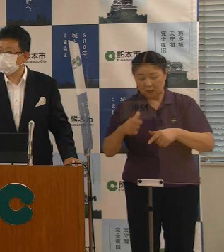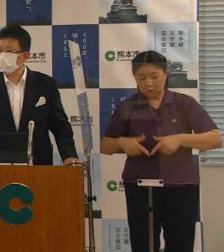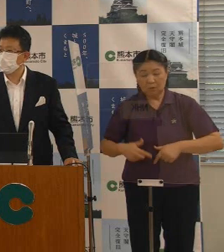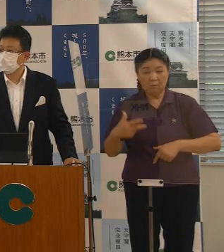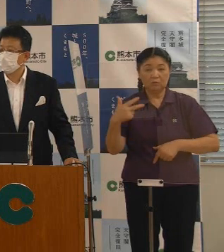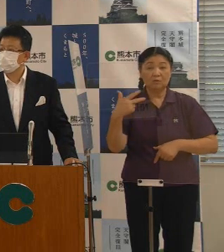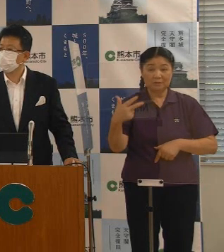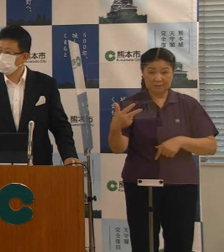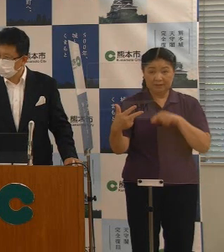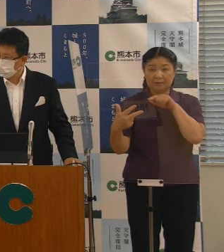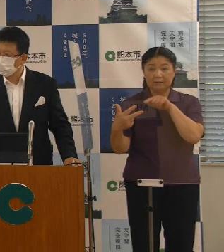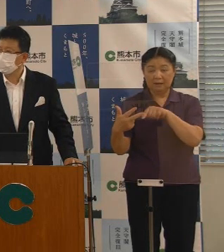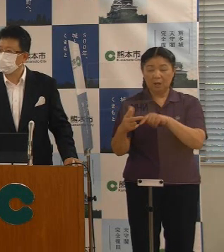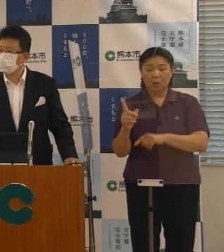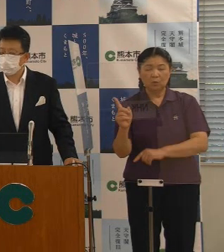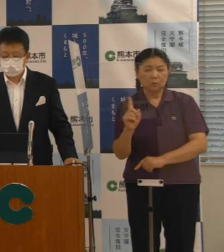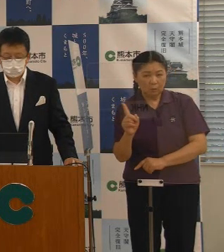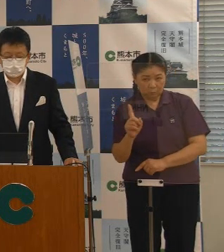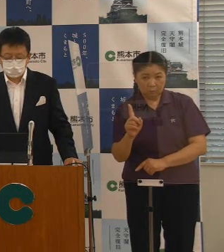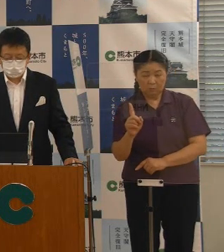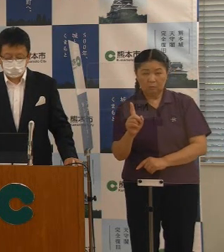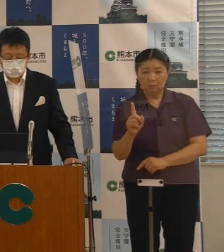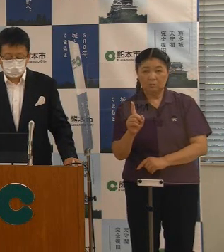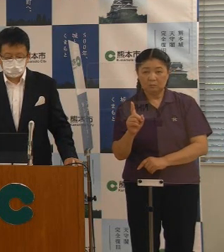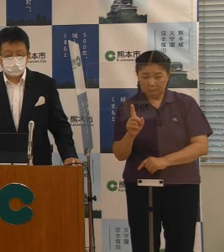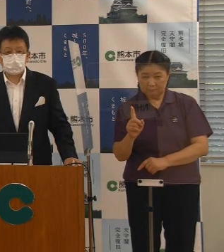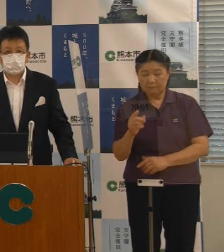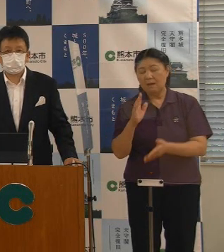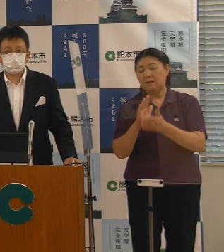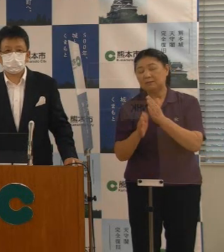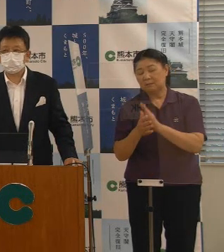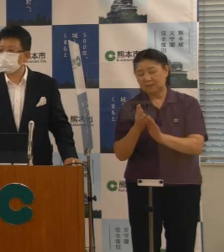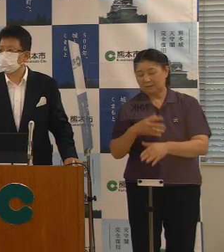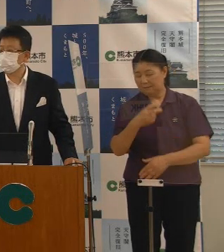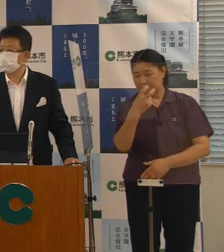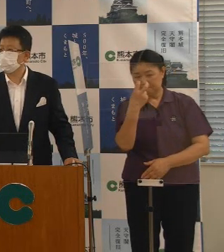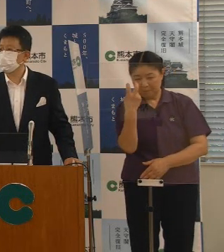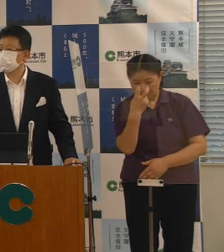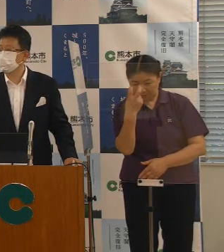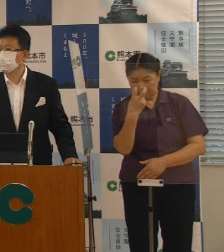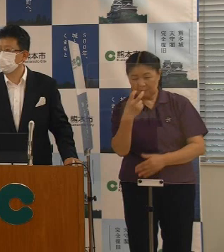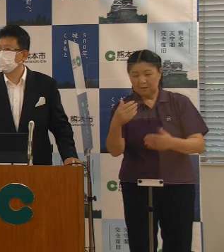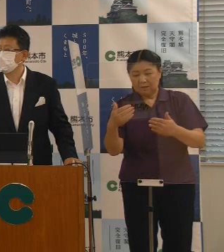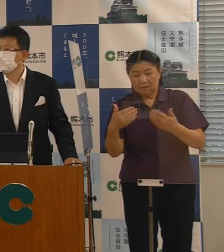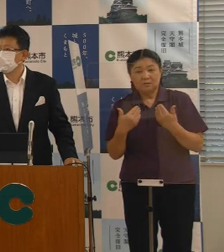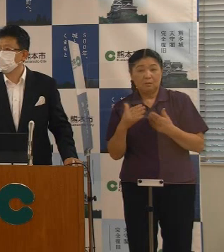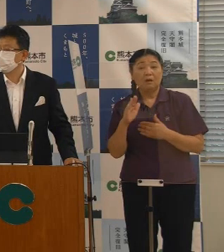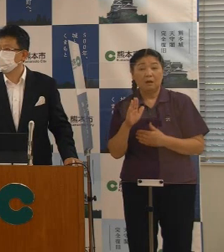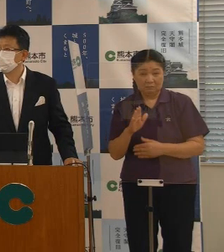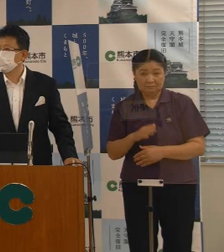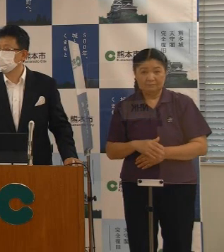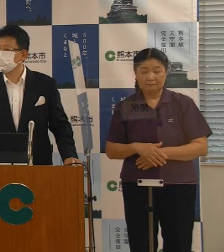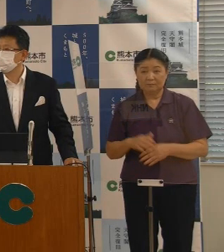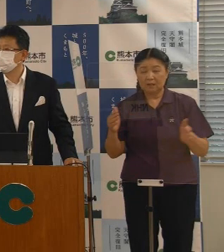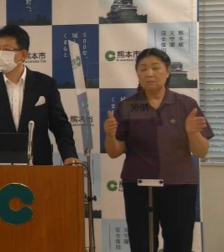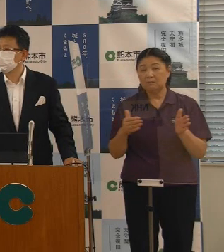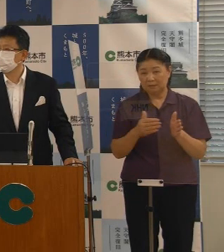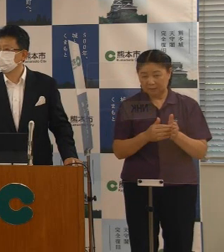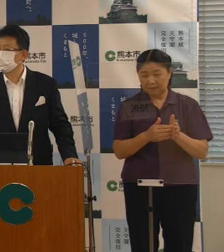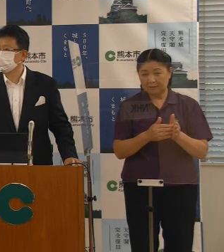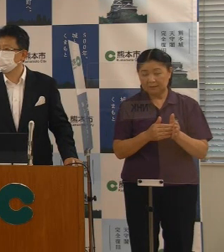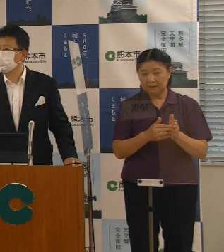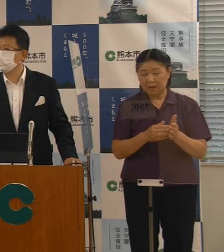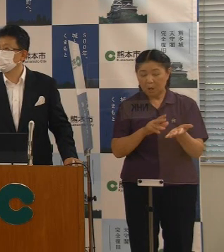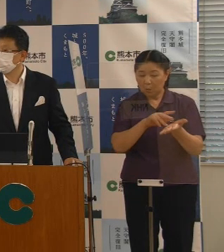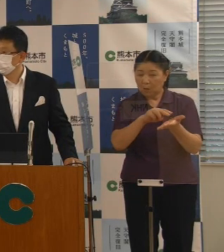本市でどうかということをですね、改めて確認をする必要があるということで、これまでずっと